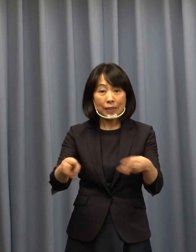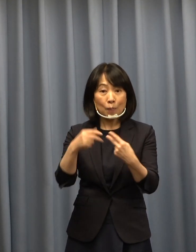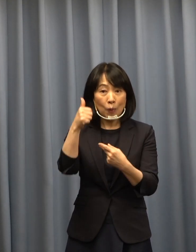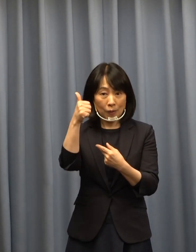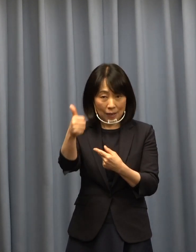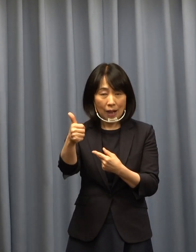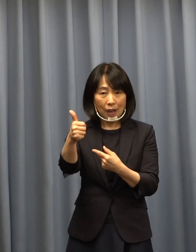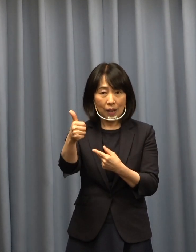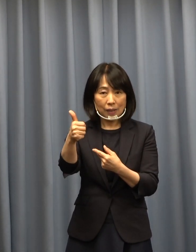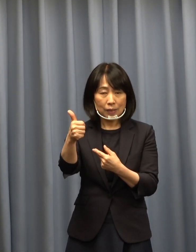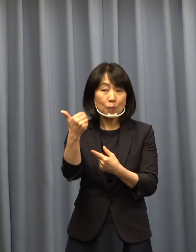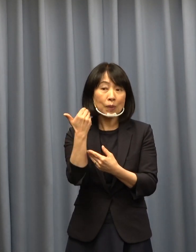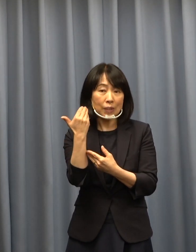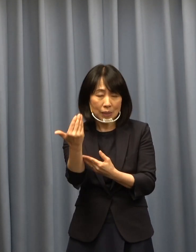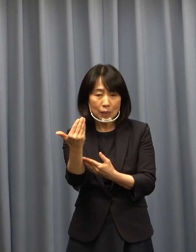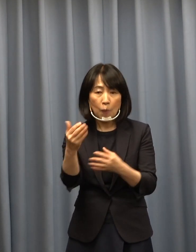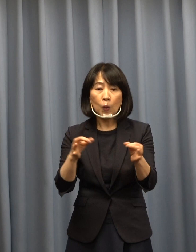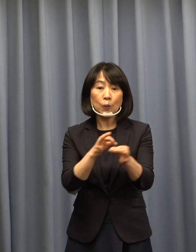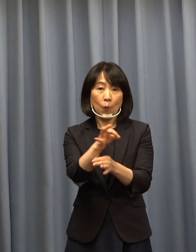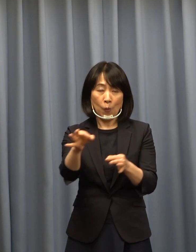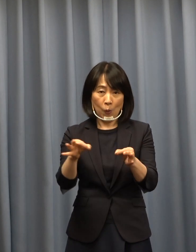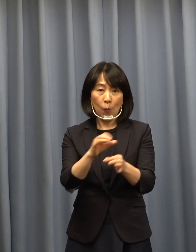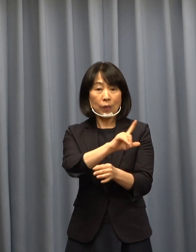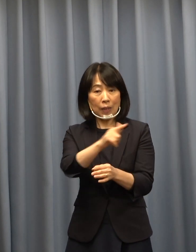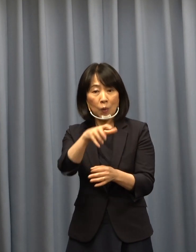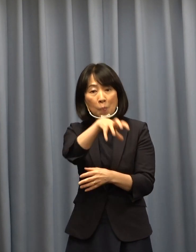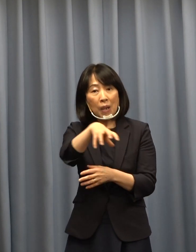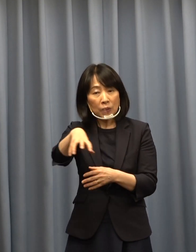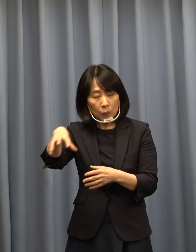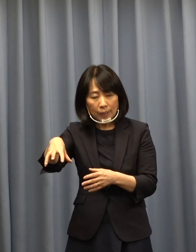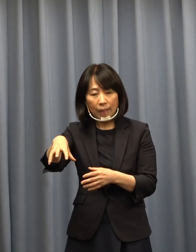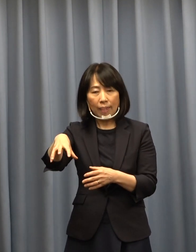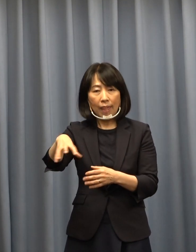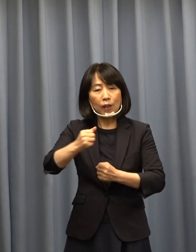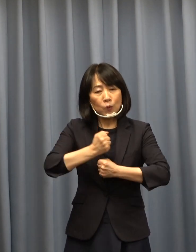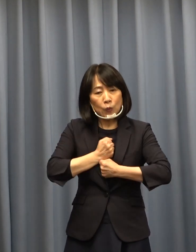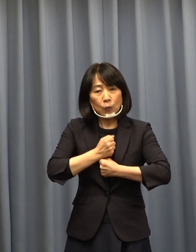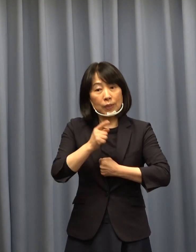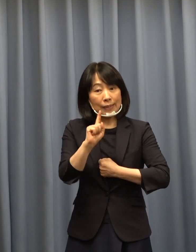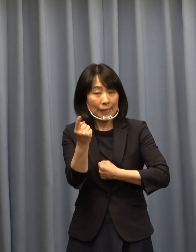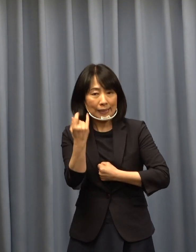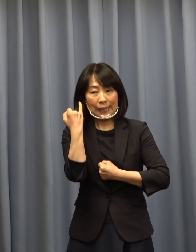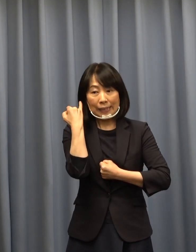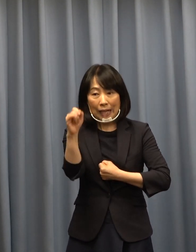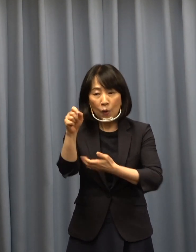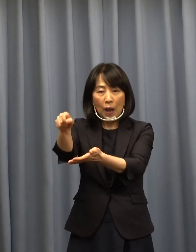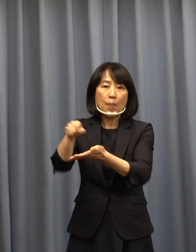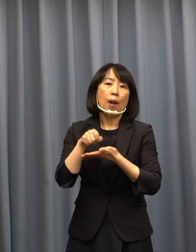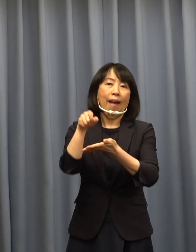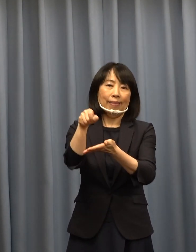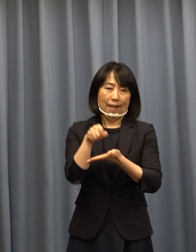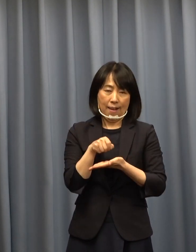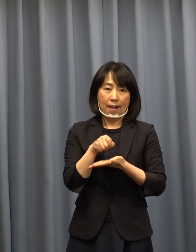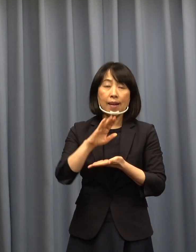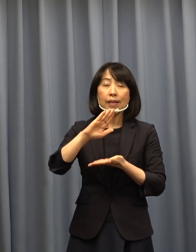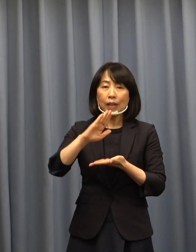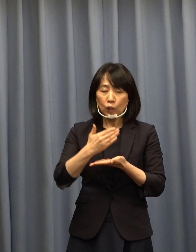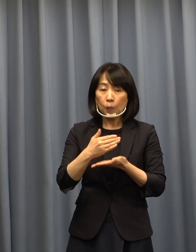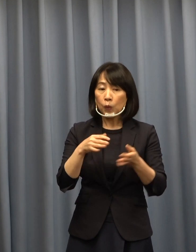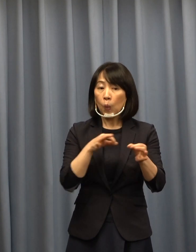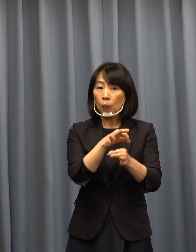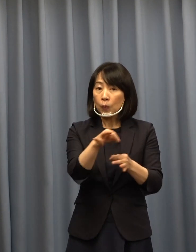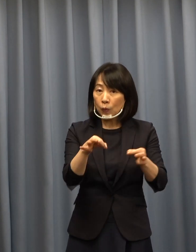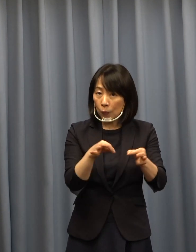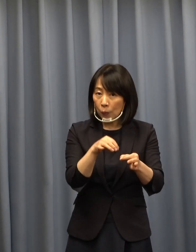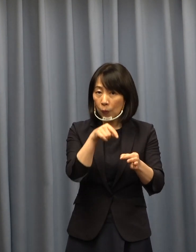商業措置の施設について気をつけるべきポイント等についてのご意見をいただきましたけれども、そもそも商業施設